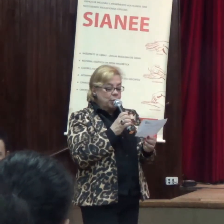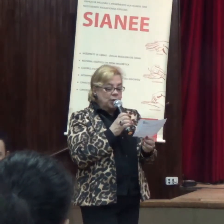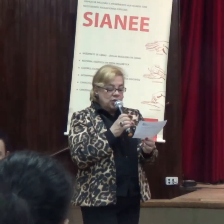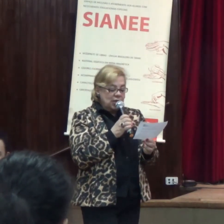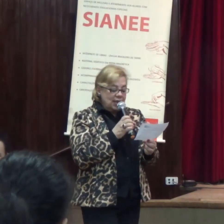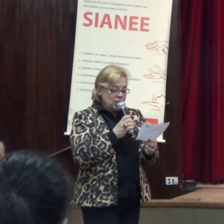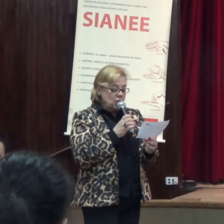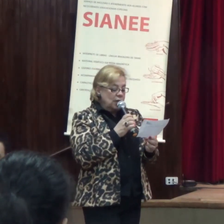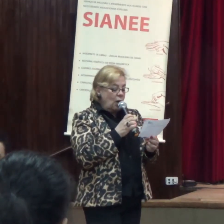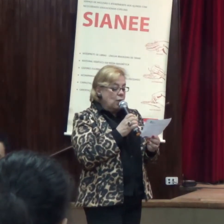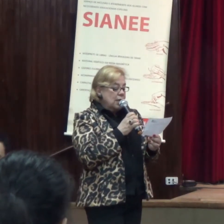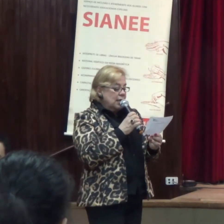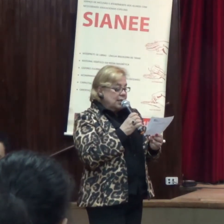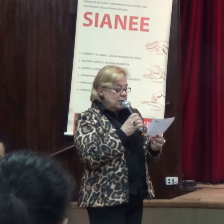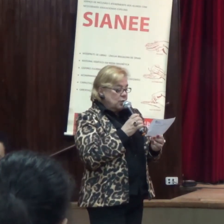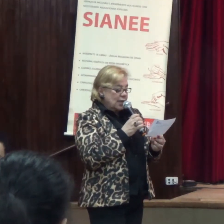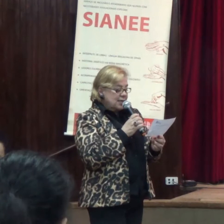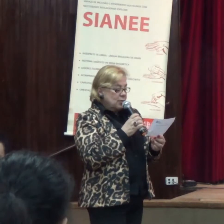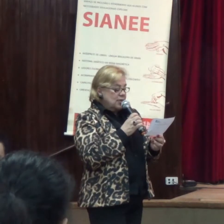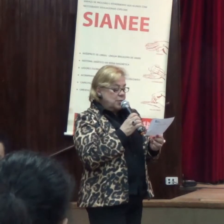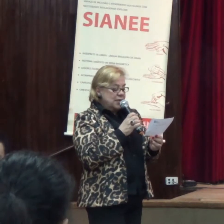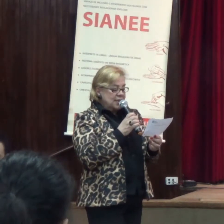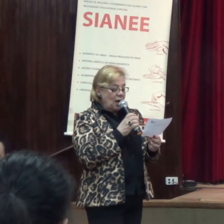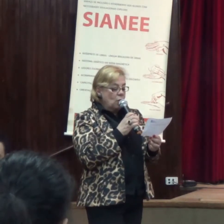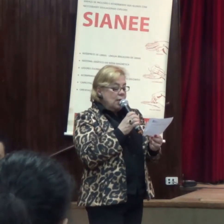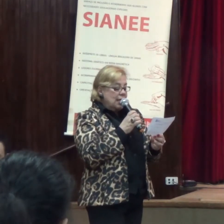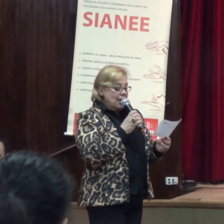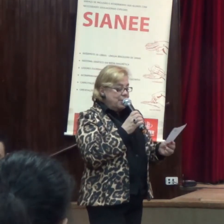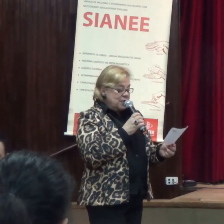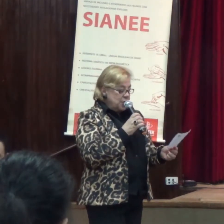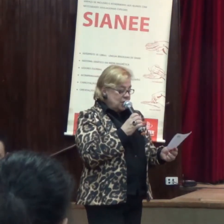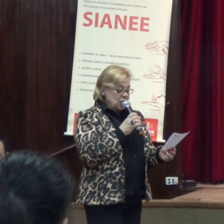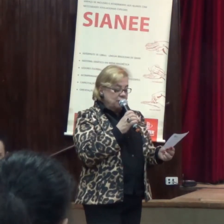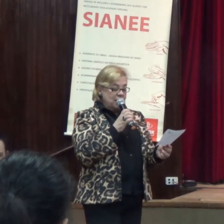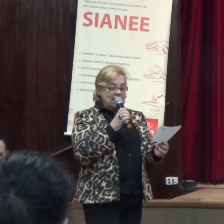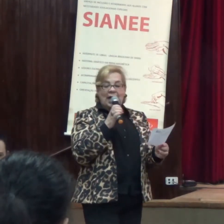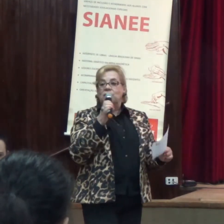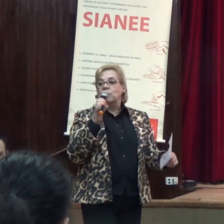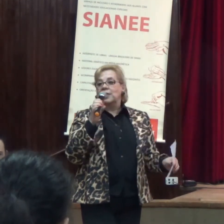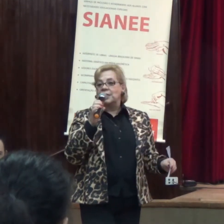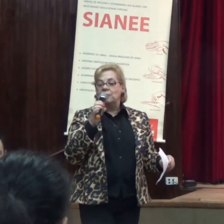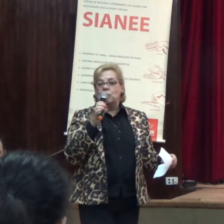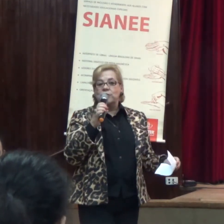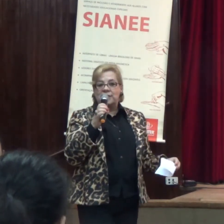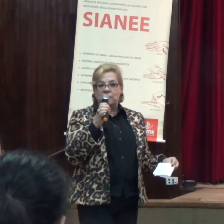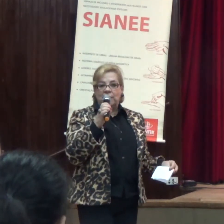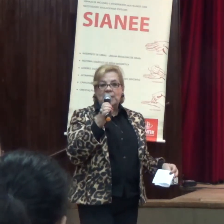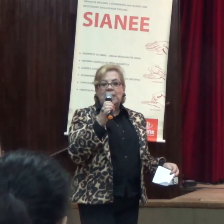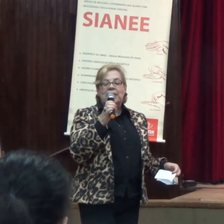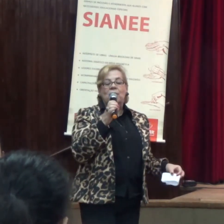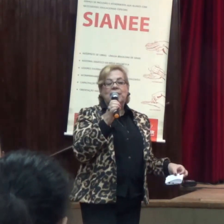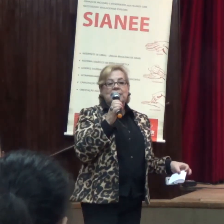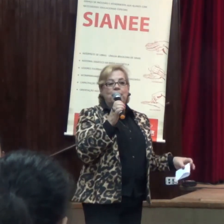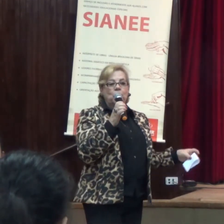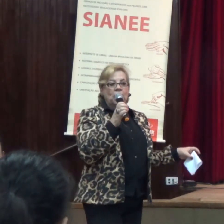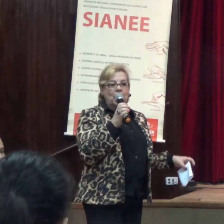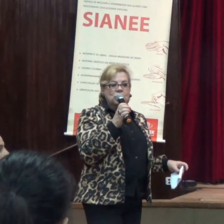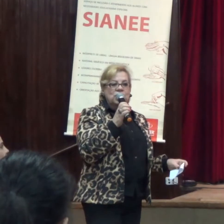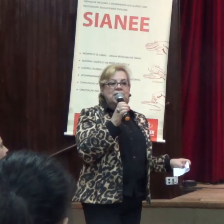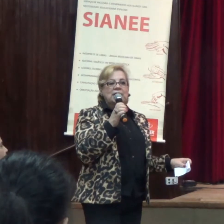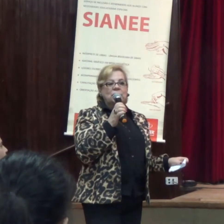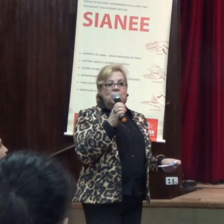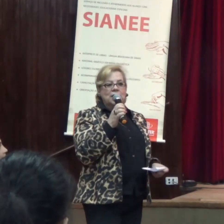implementação da Política Nacional de Educação Especial na perspectiva da educação inclusiva. Então, ali na